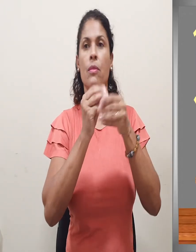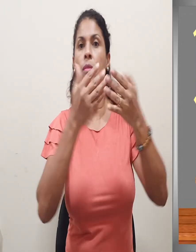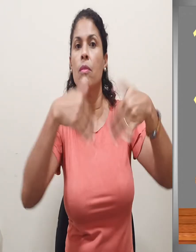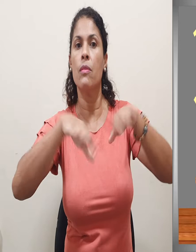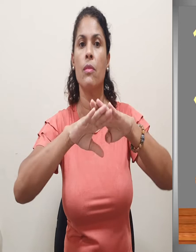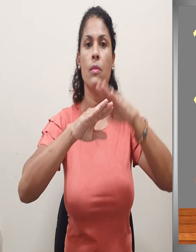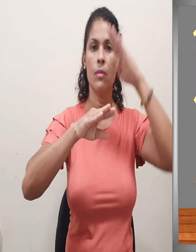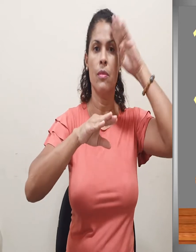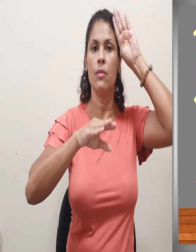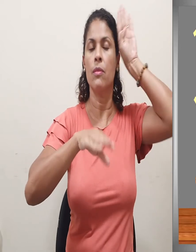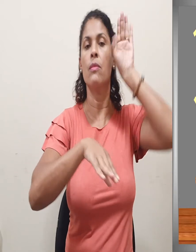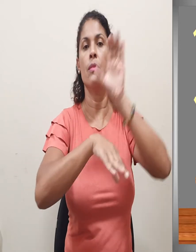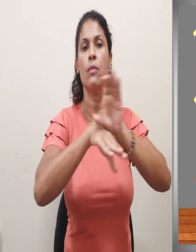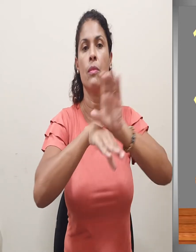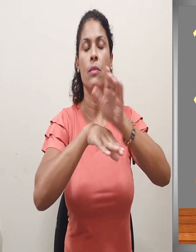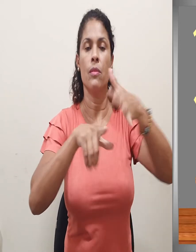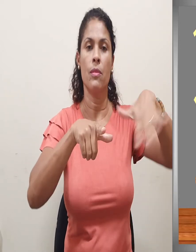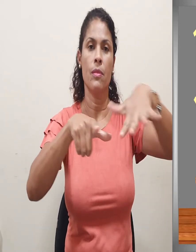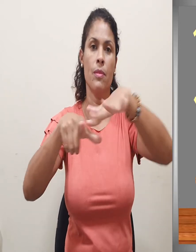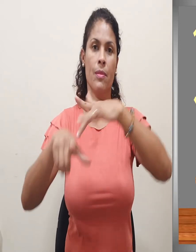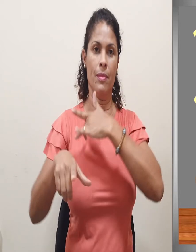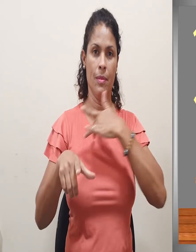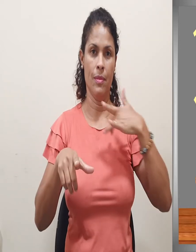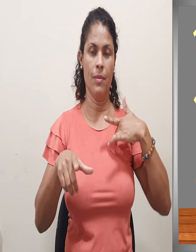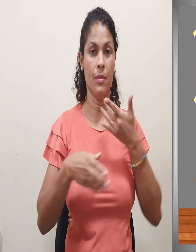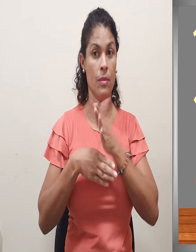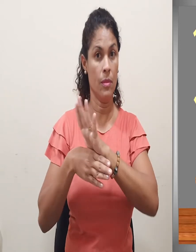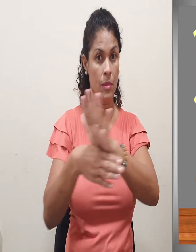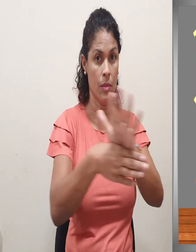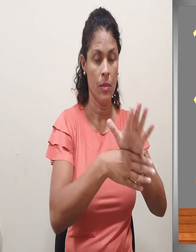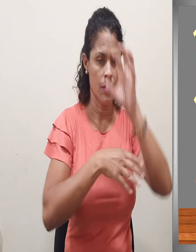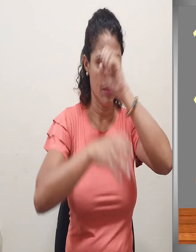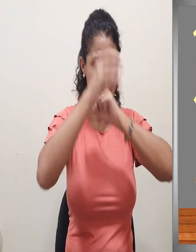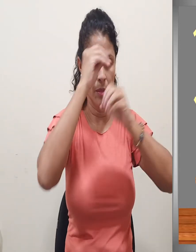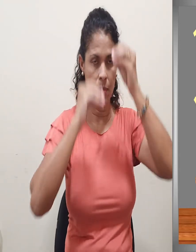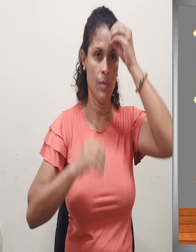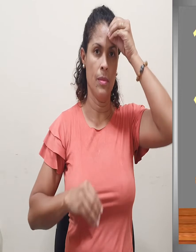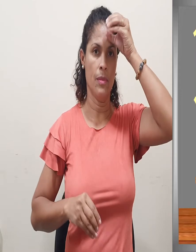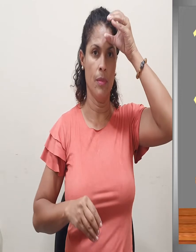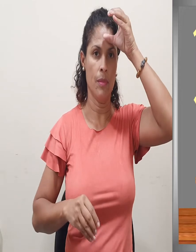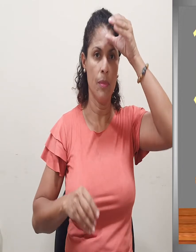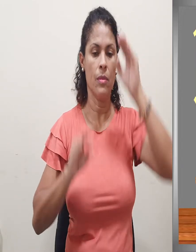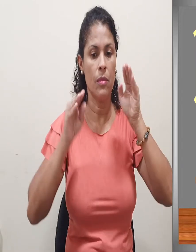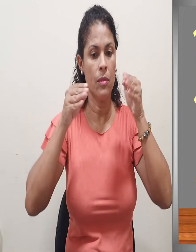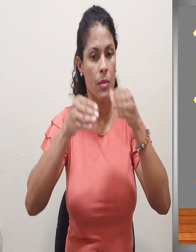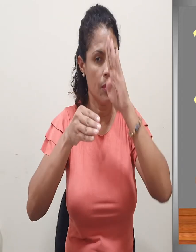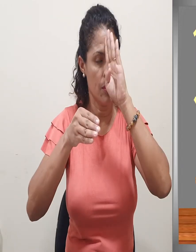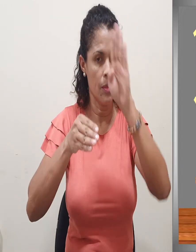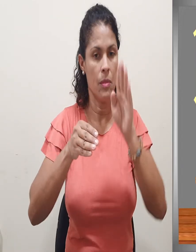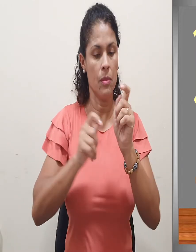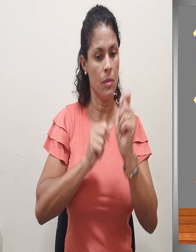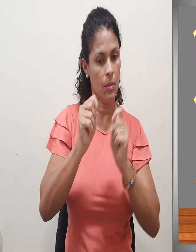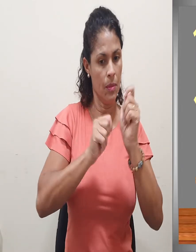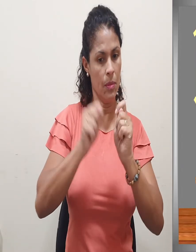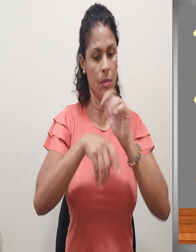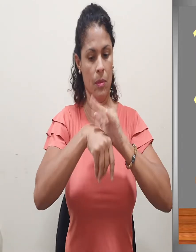informações complementares aos acadêmicos dos diversos cursos da área da saúde, auxiliando-os em seu aprendizado e